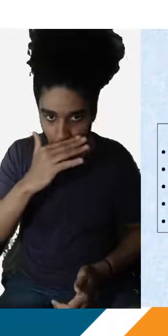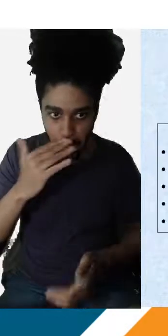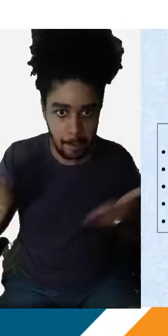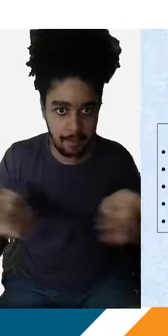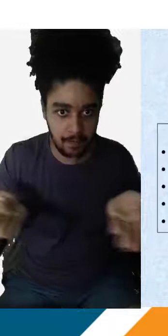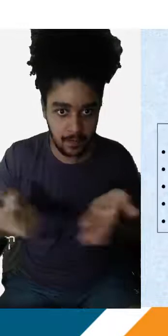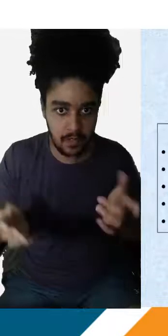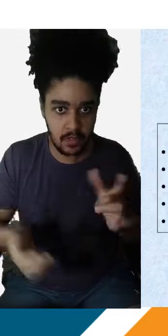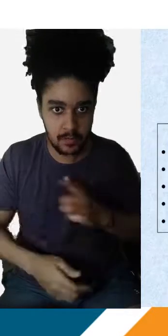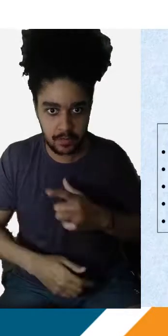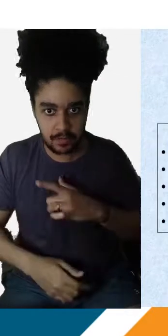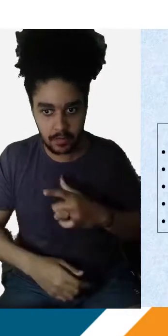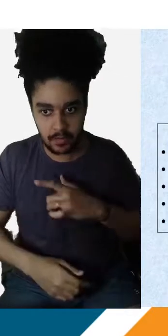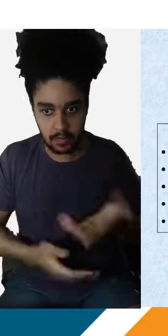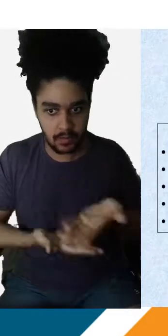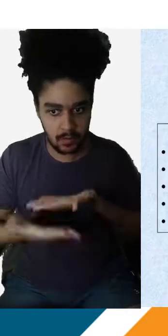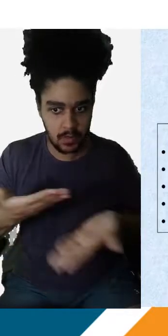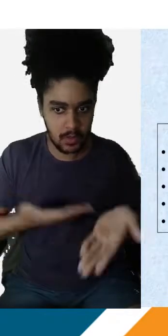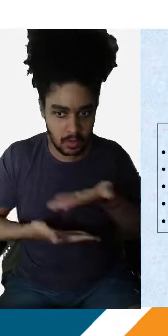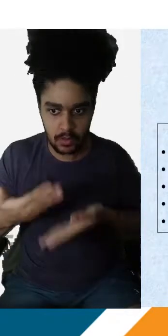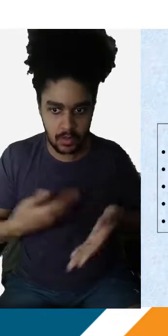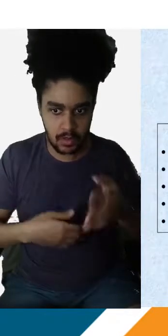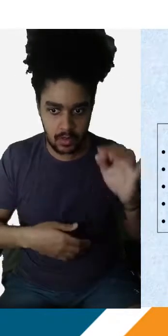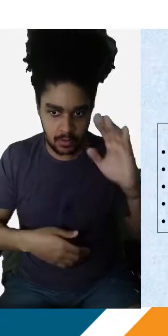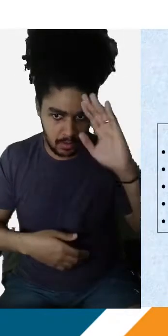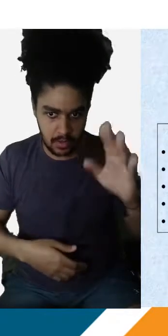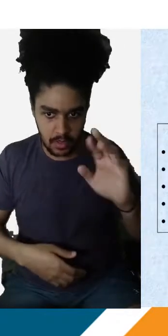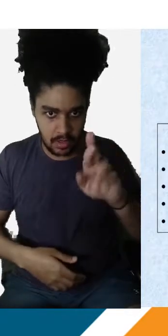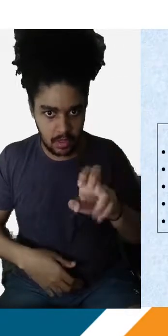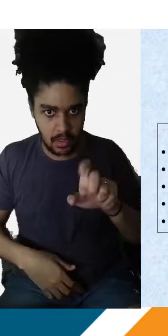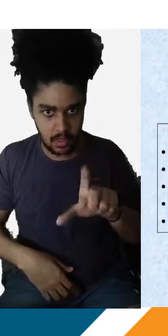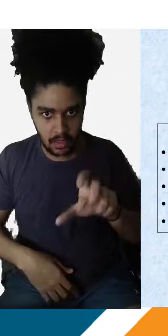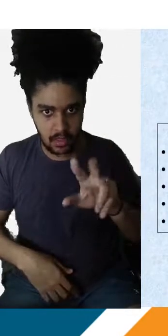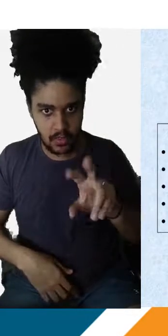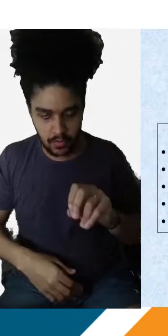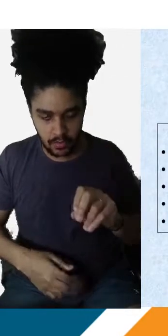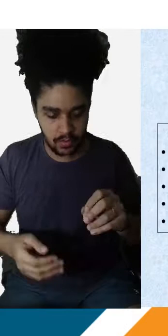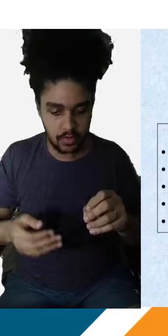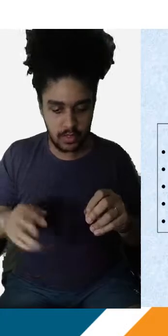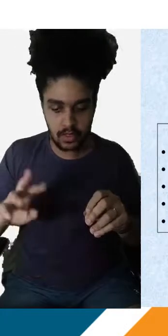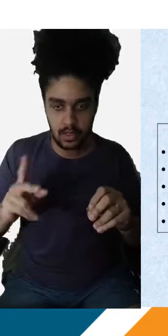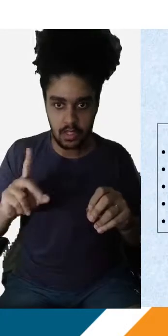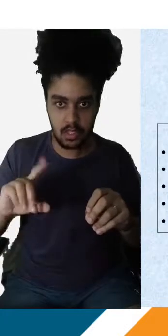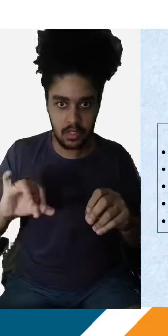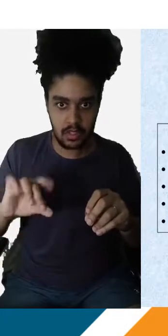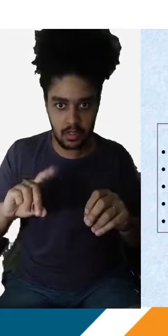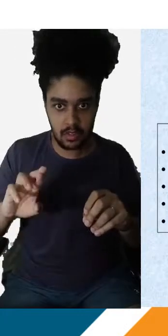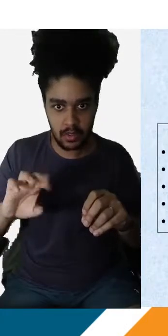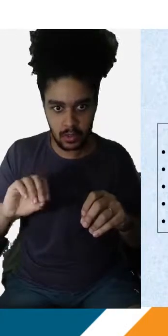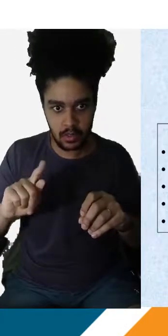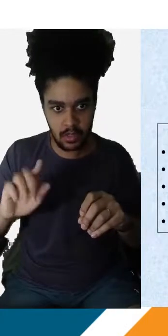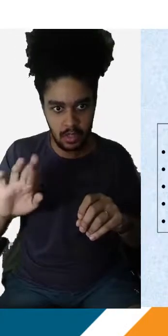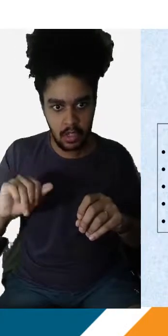Agora nós teremos a relação fundamental entre relevo e hidrografia. Nós tivemos aula de relevo semana passada, então